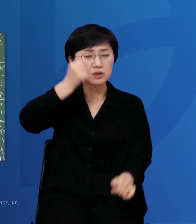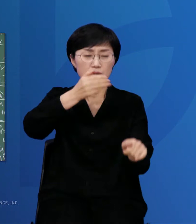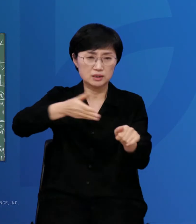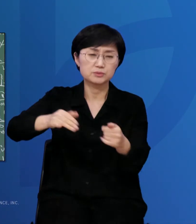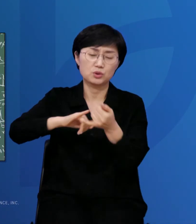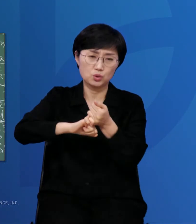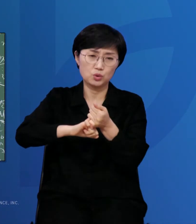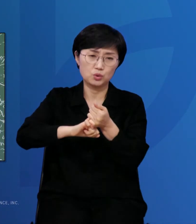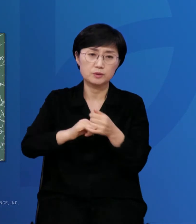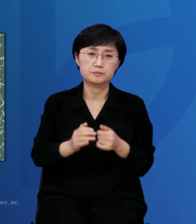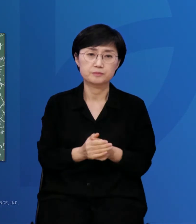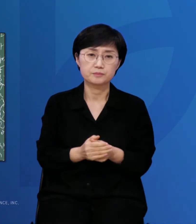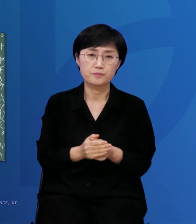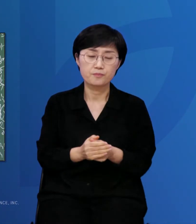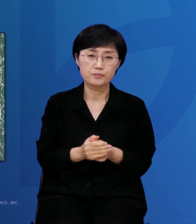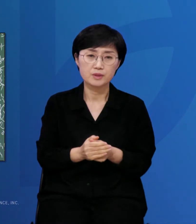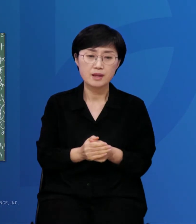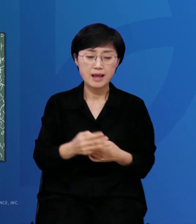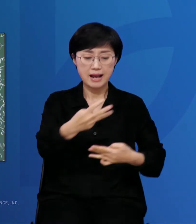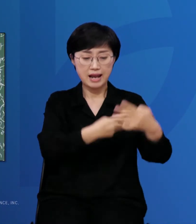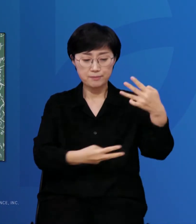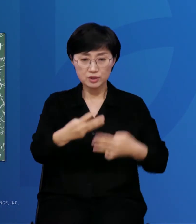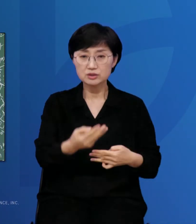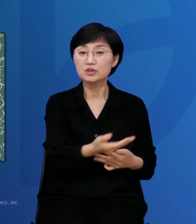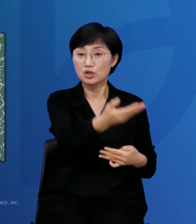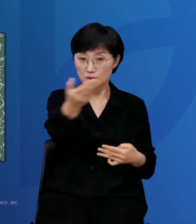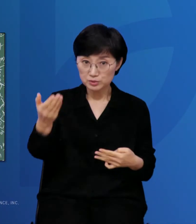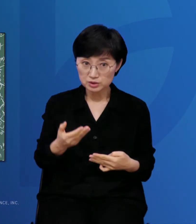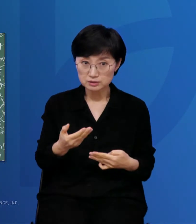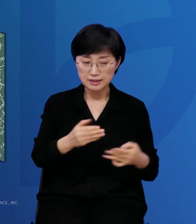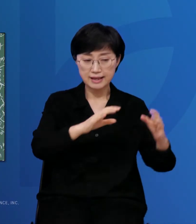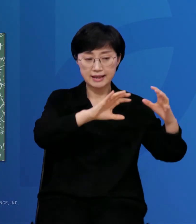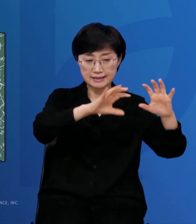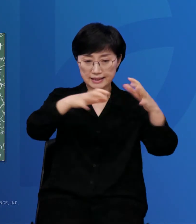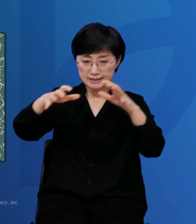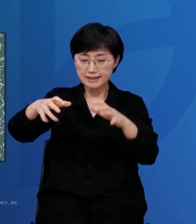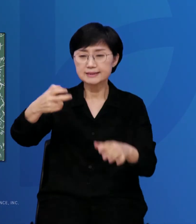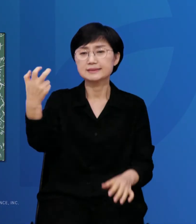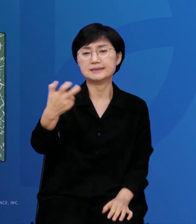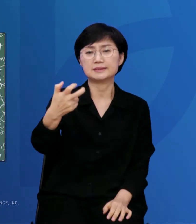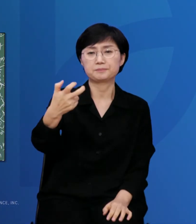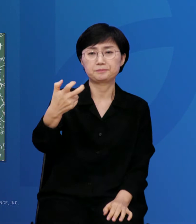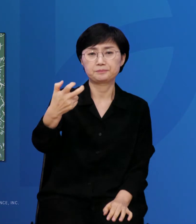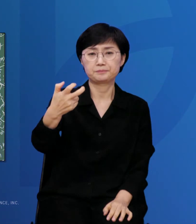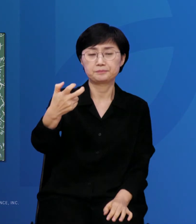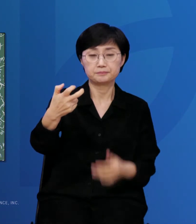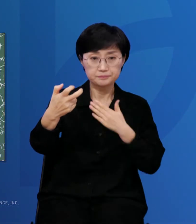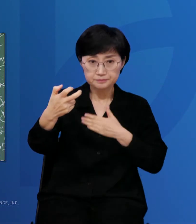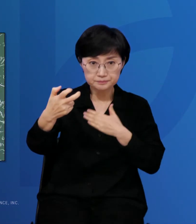70个地区门徒 모든 우리 북의 렘넌트들은 70 나라 장악해라.